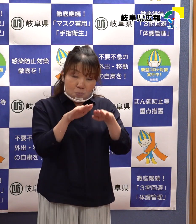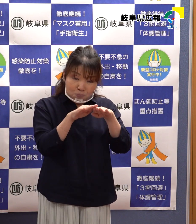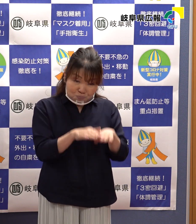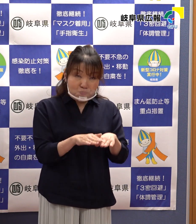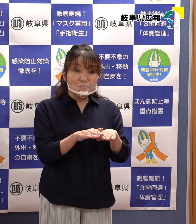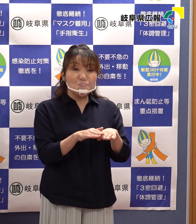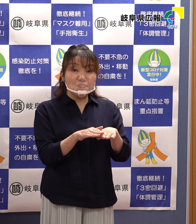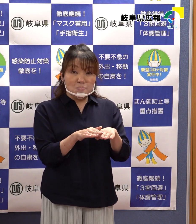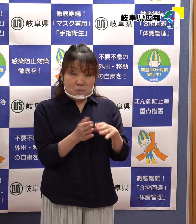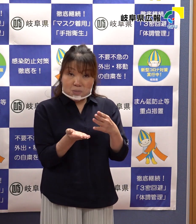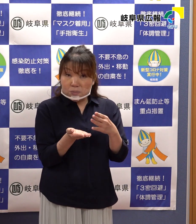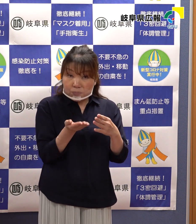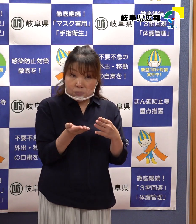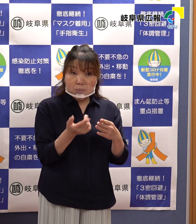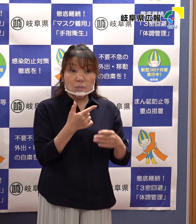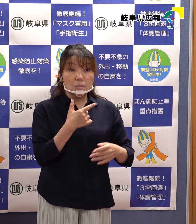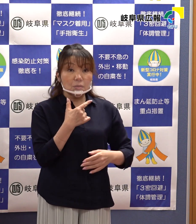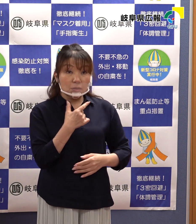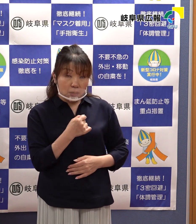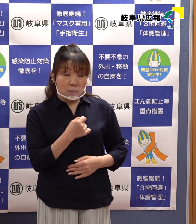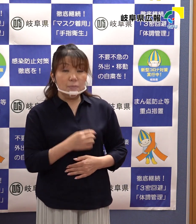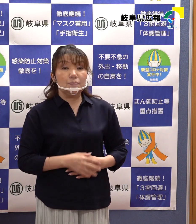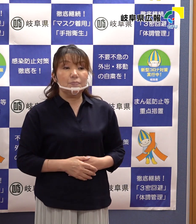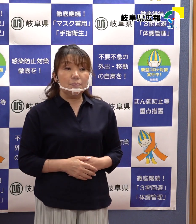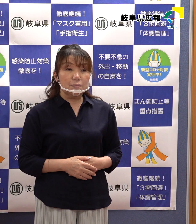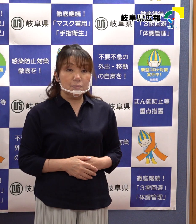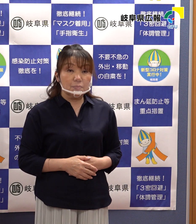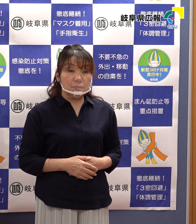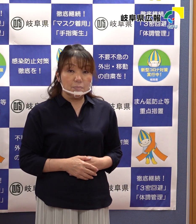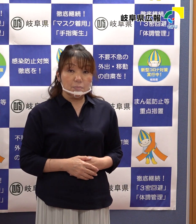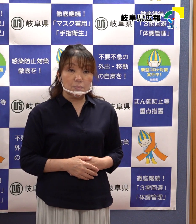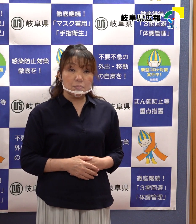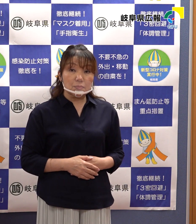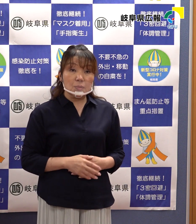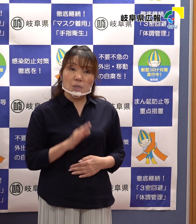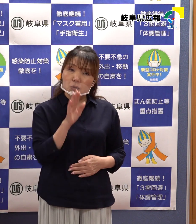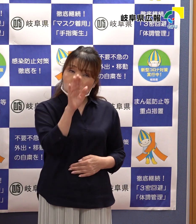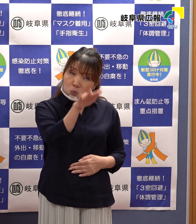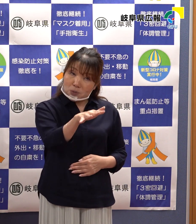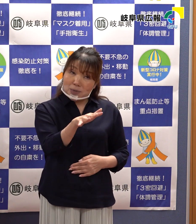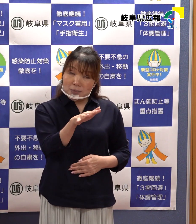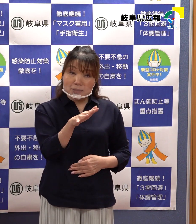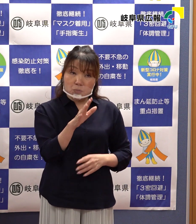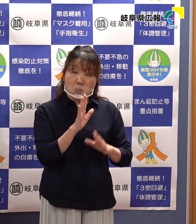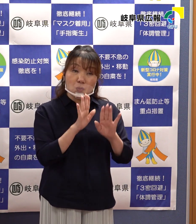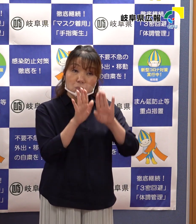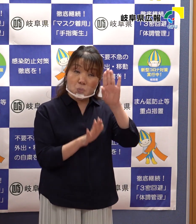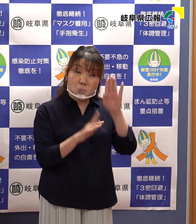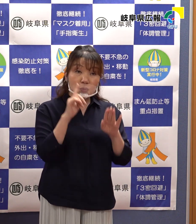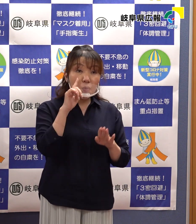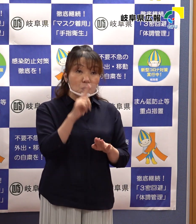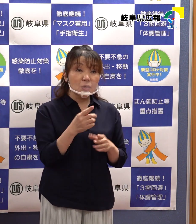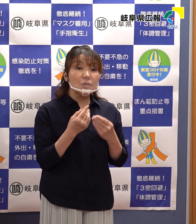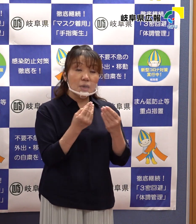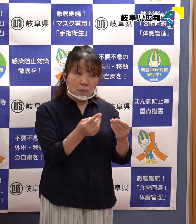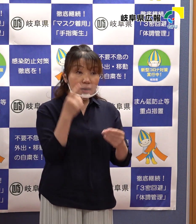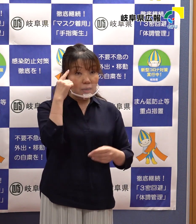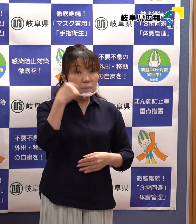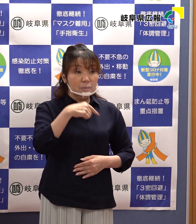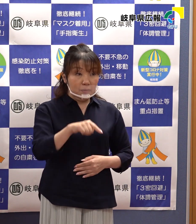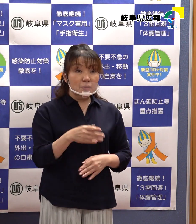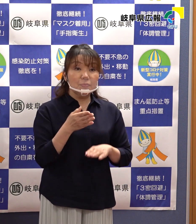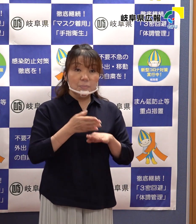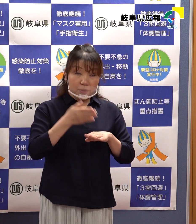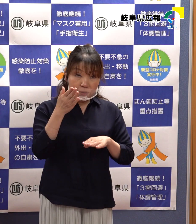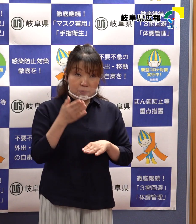という、ピークアウトしたいということでありますけれども、まあ、その先の状況を見ながら考えていると思います。 ありが